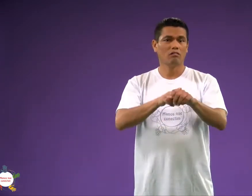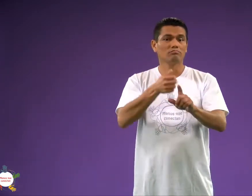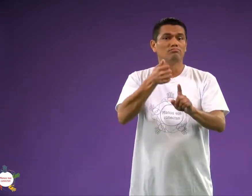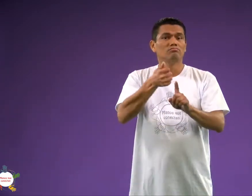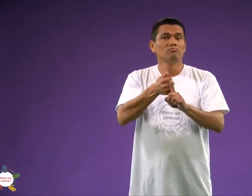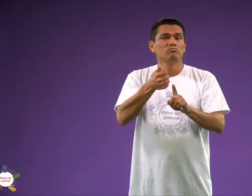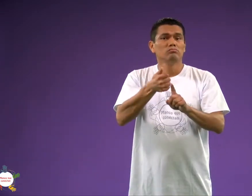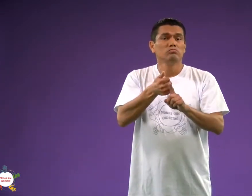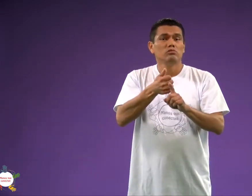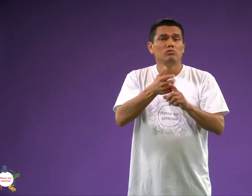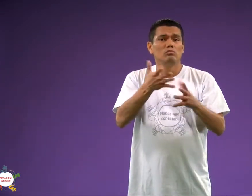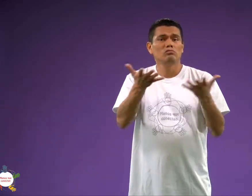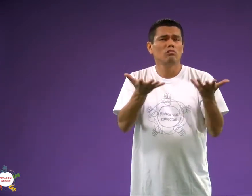¿Qué significa esto?